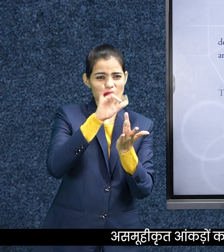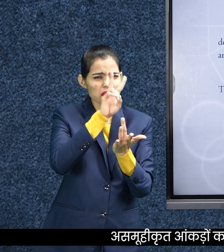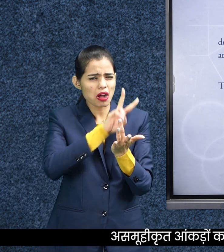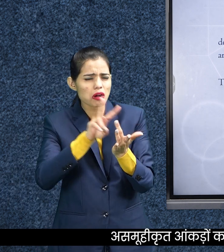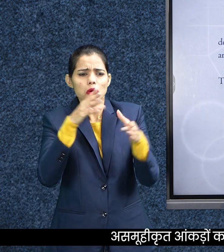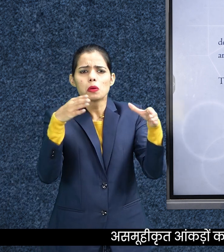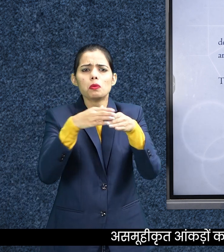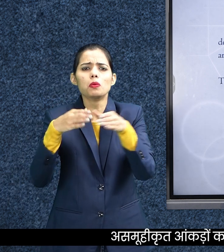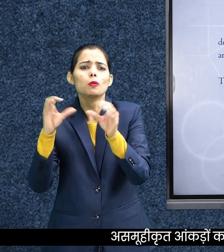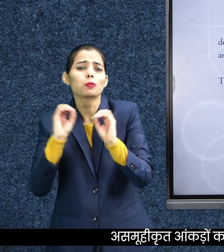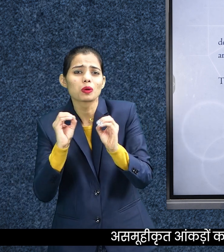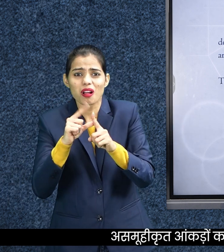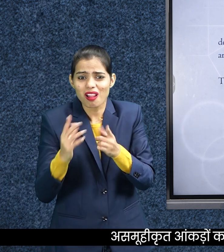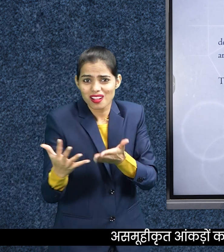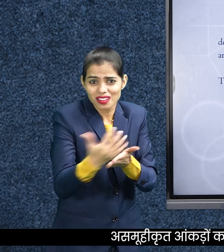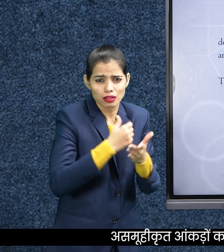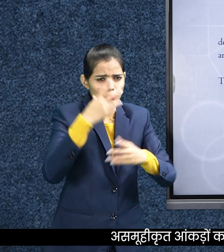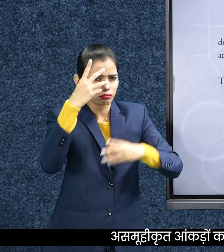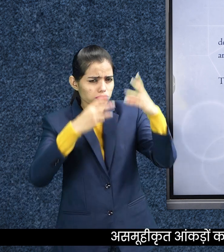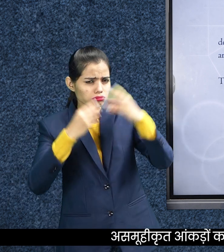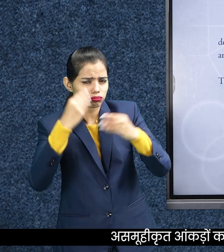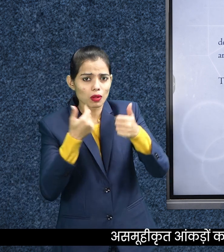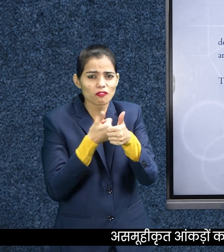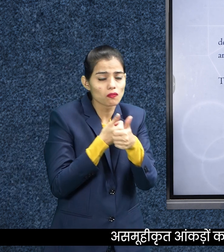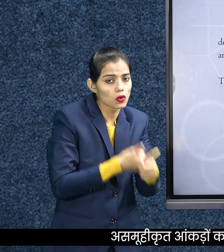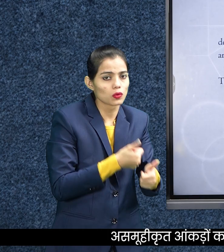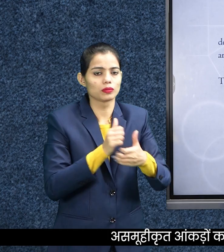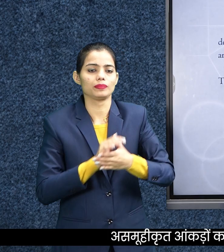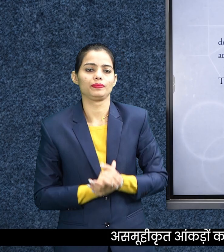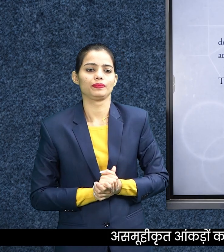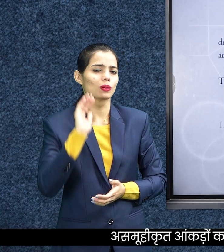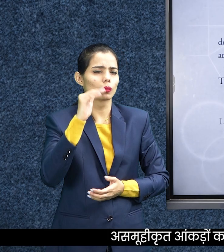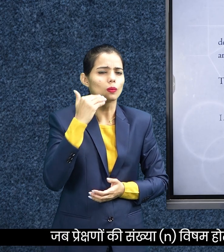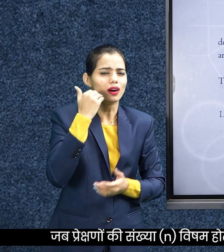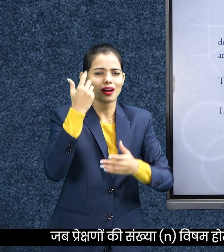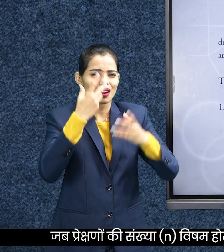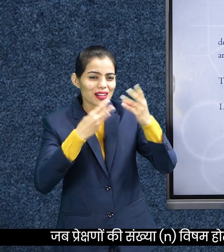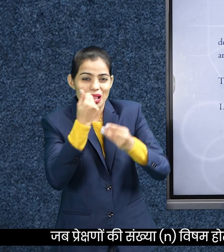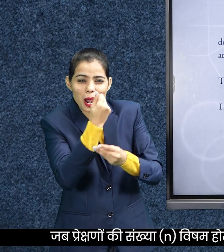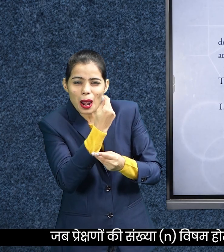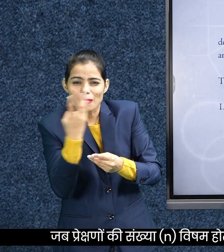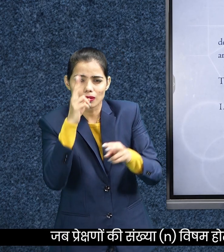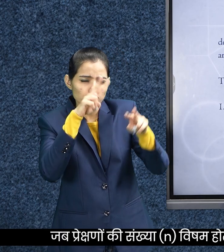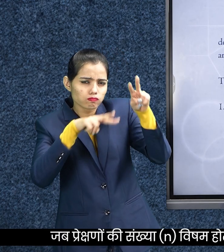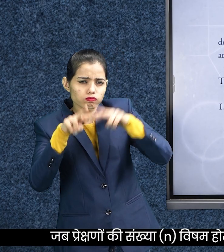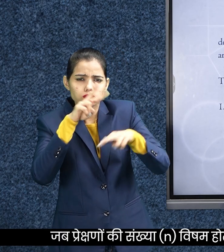असमूहीकृत आंकड़ों का माध्यिका निम्नानुसार परिकलित किया जाता है। जब प्रेक्षकों की संख्या